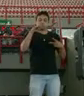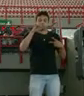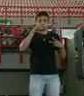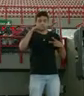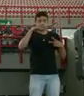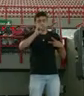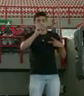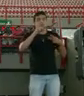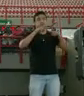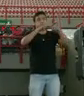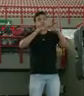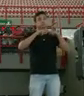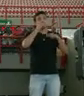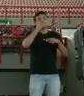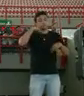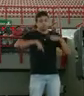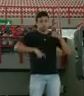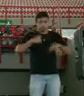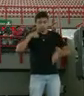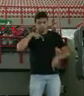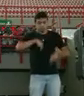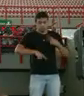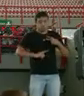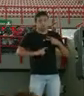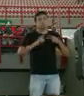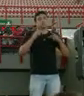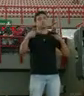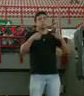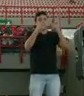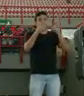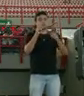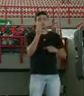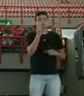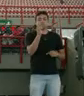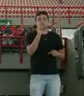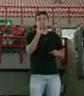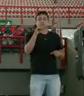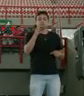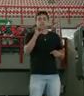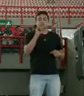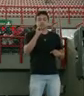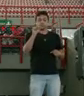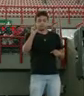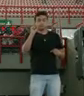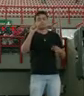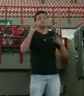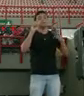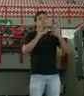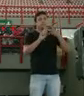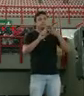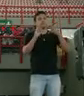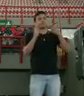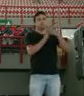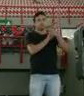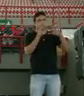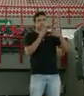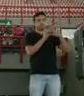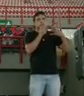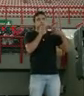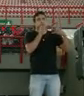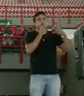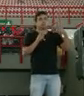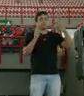que estas glândulas são as glândulas o quê? Hormonais, ok? E existem algumas glândulas que tanto